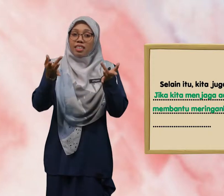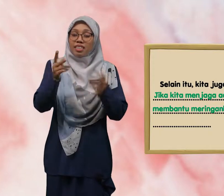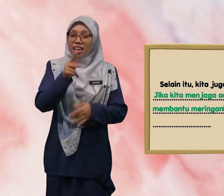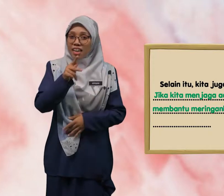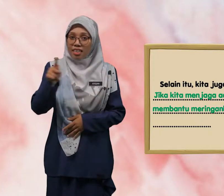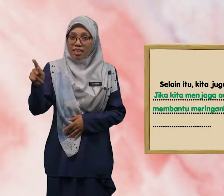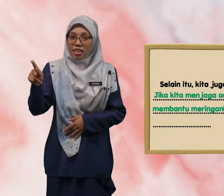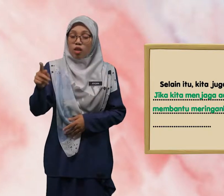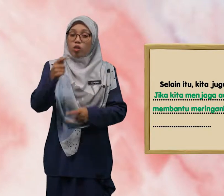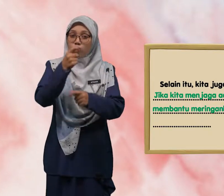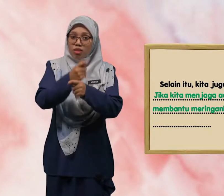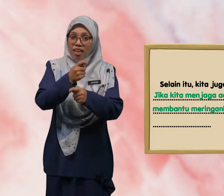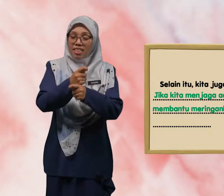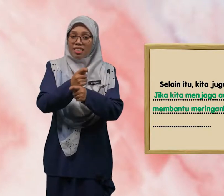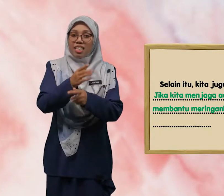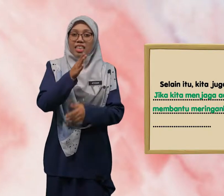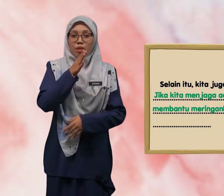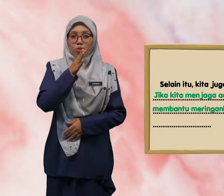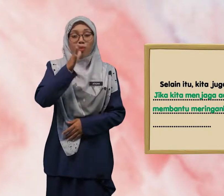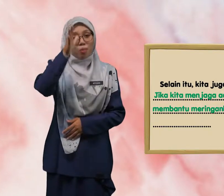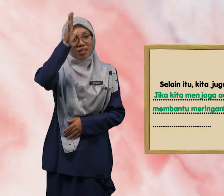Khan tugas ibubapa